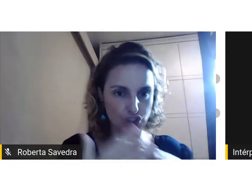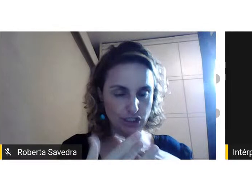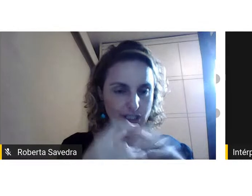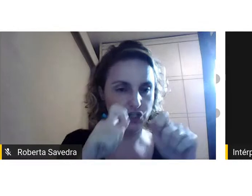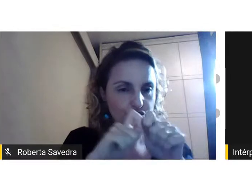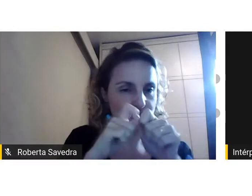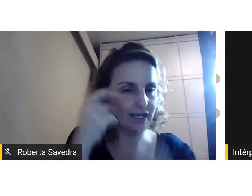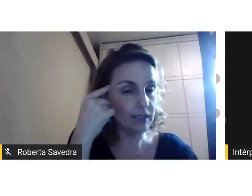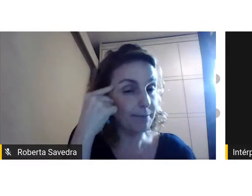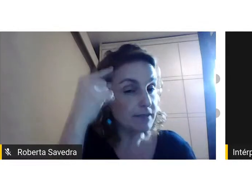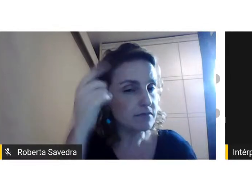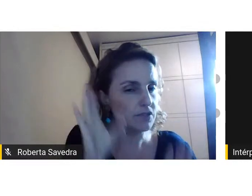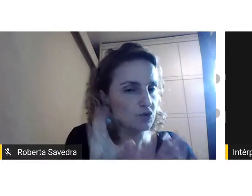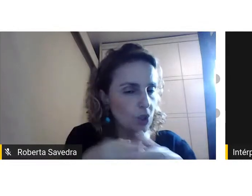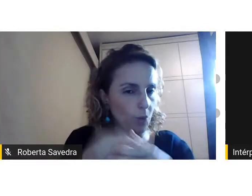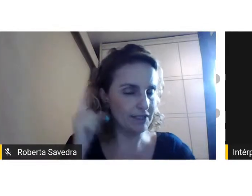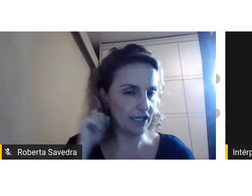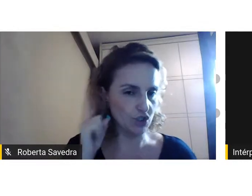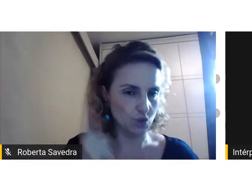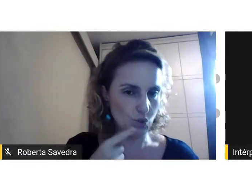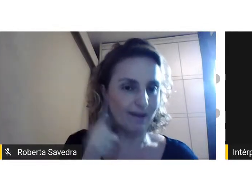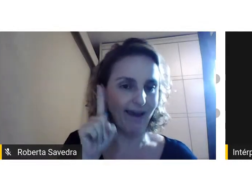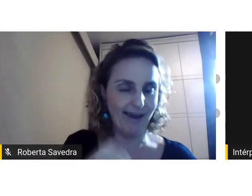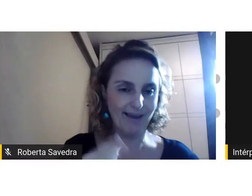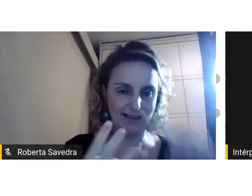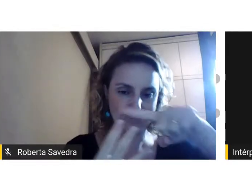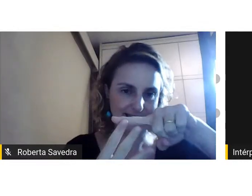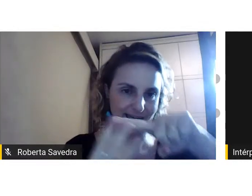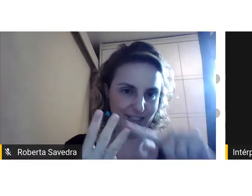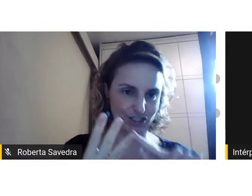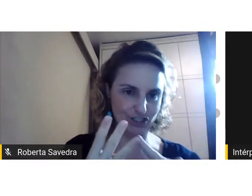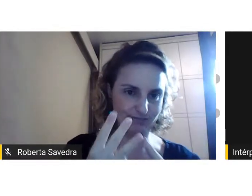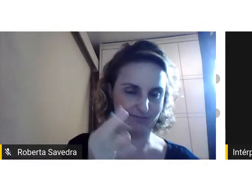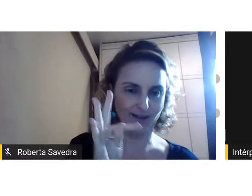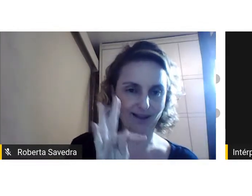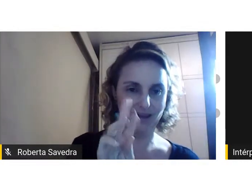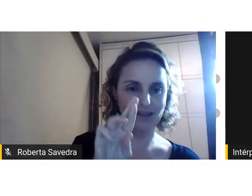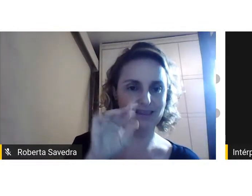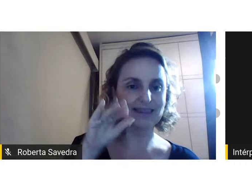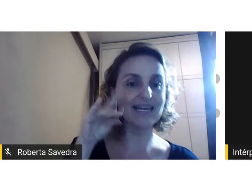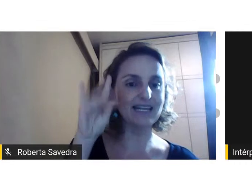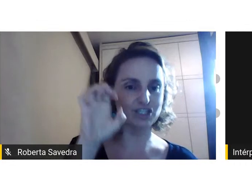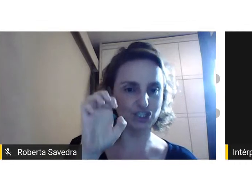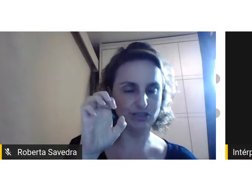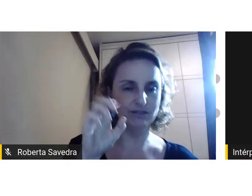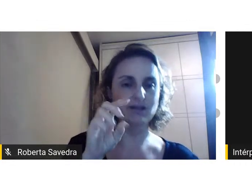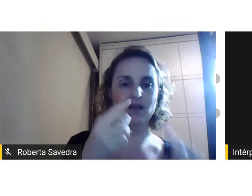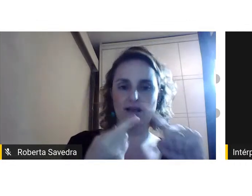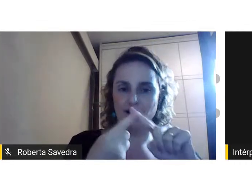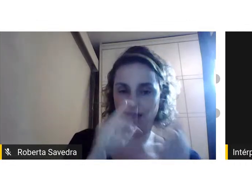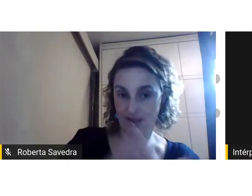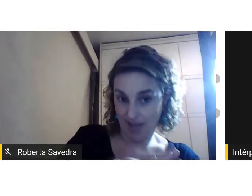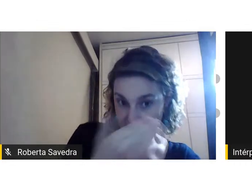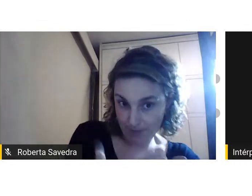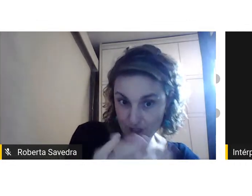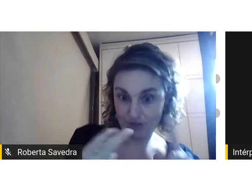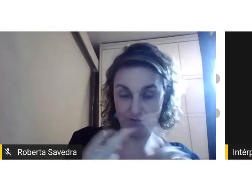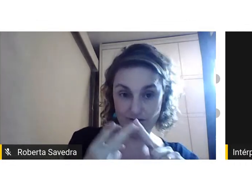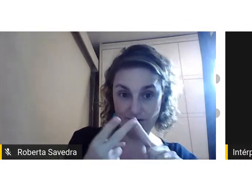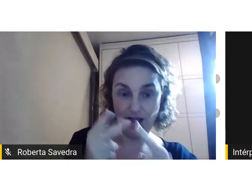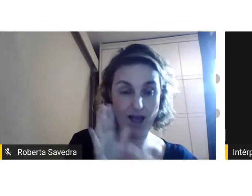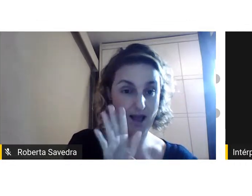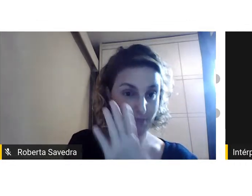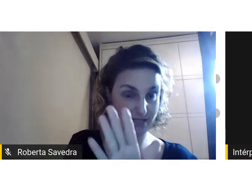entender o conteúdo então principalmente a comunidade surda eles precisam ter